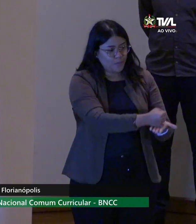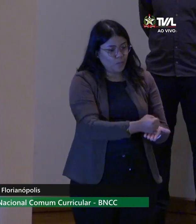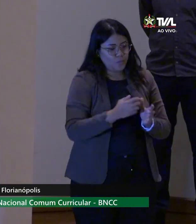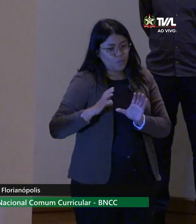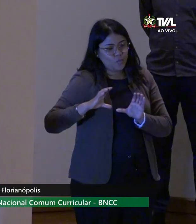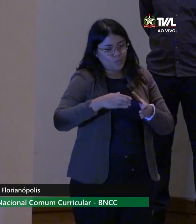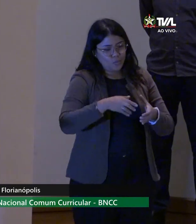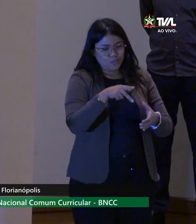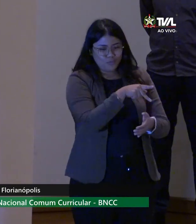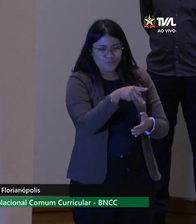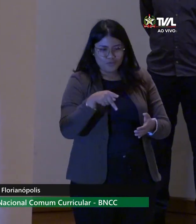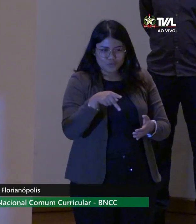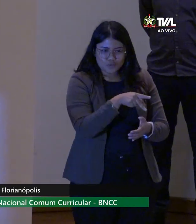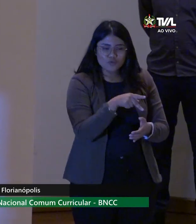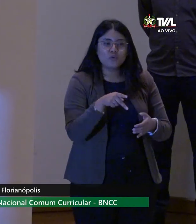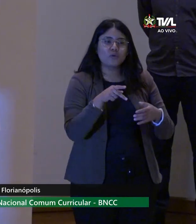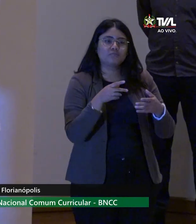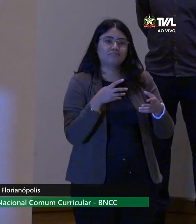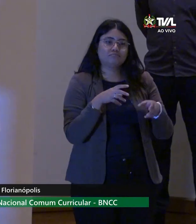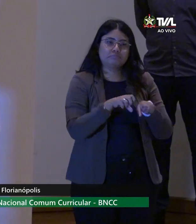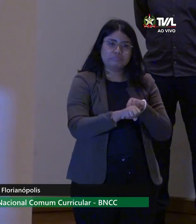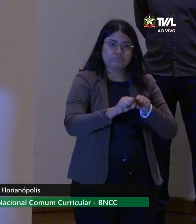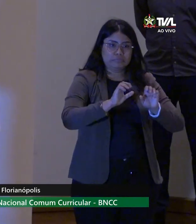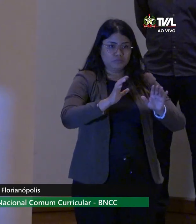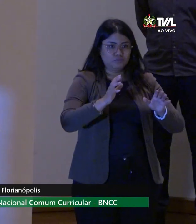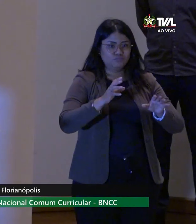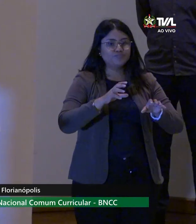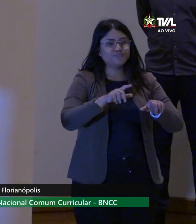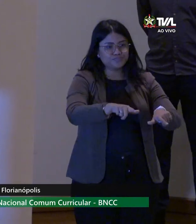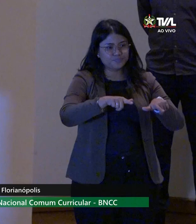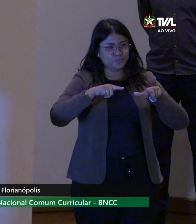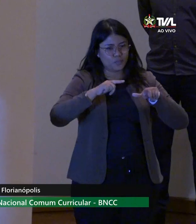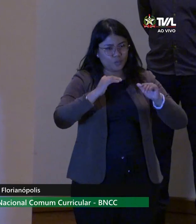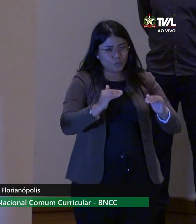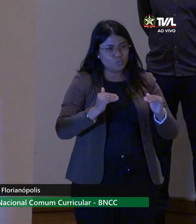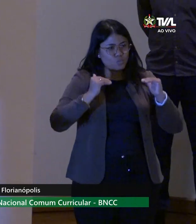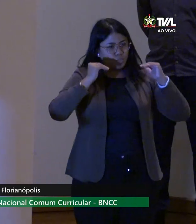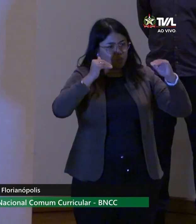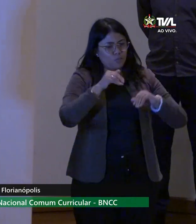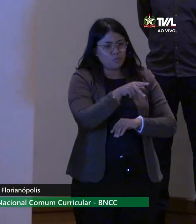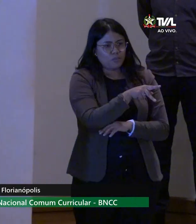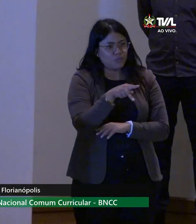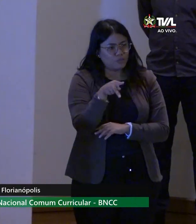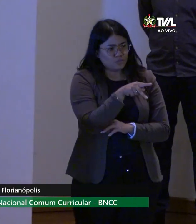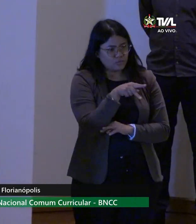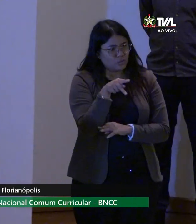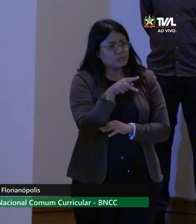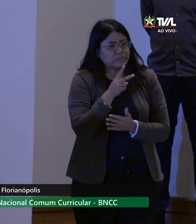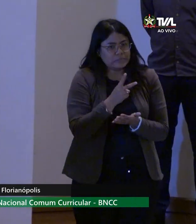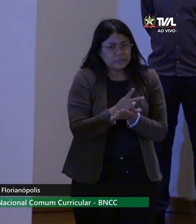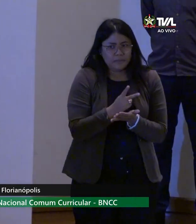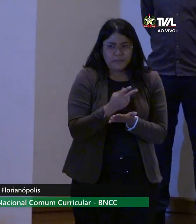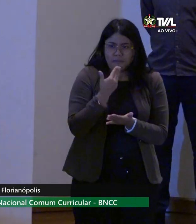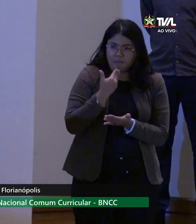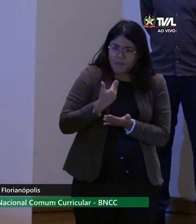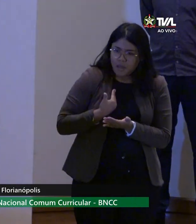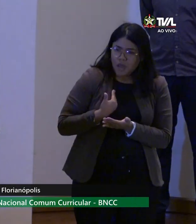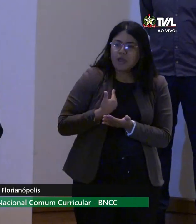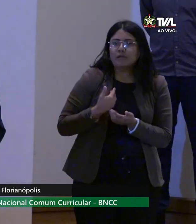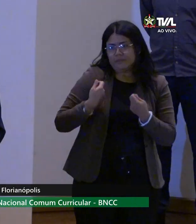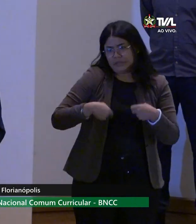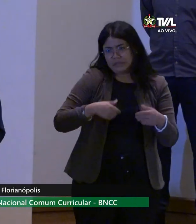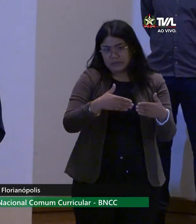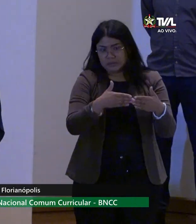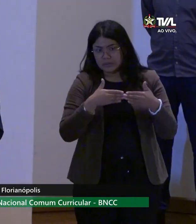por professores e professoras com alta capacitação professores e professoras que sempre que solicitam se